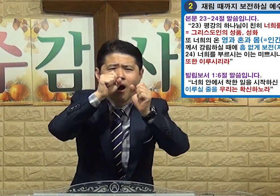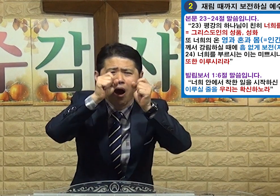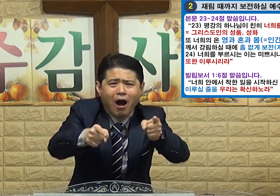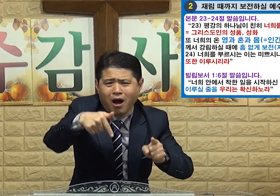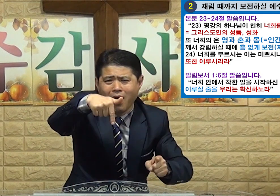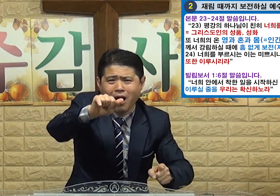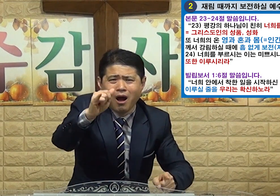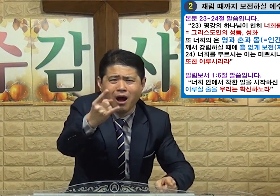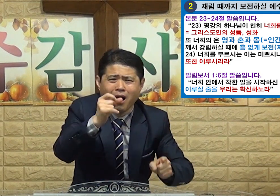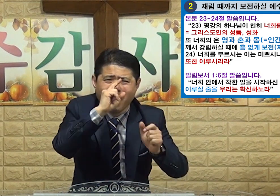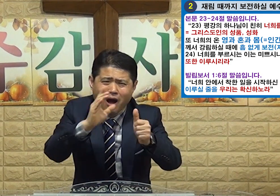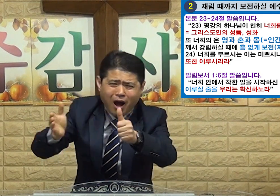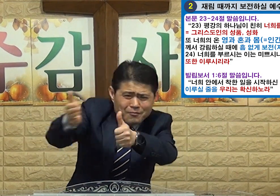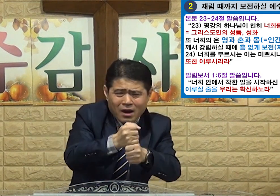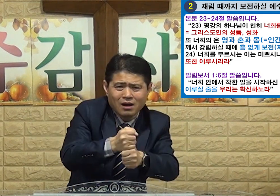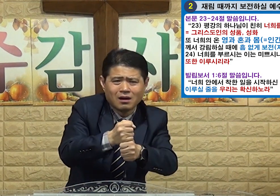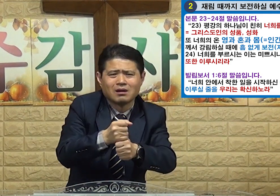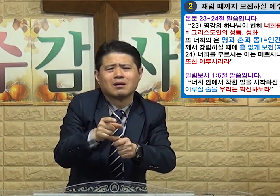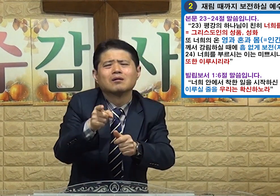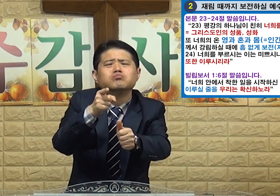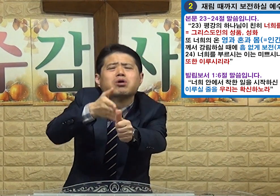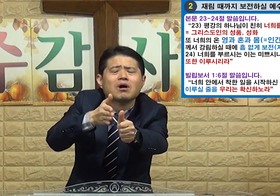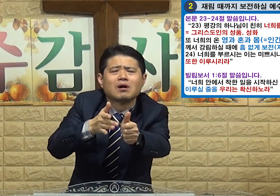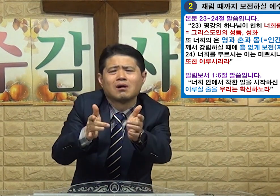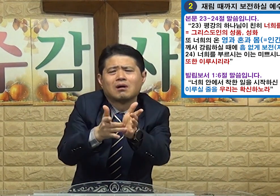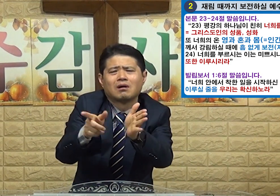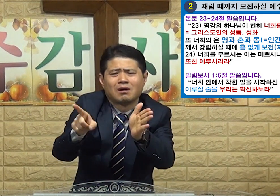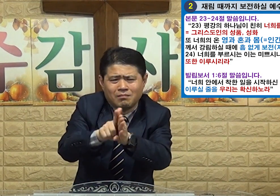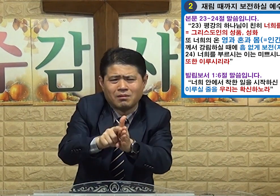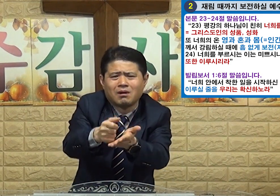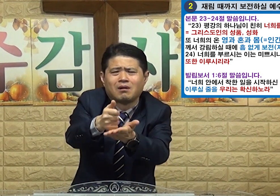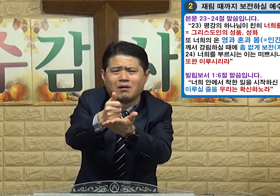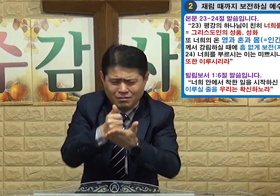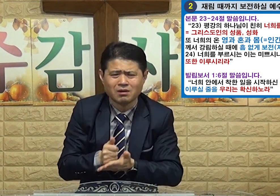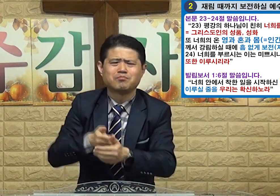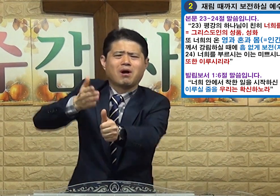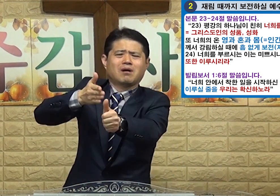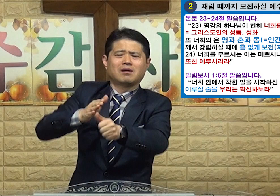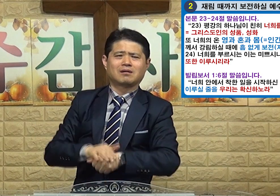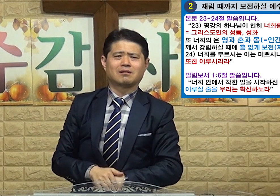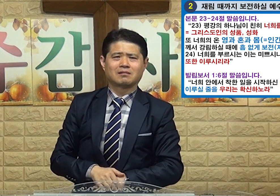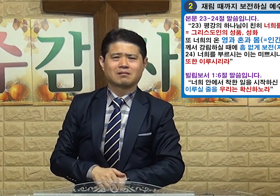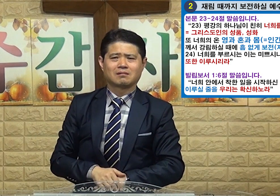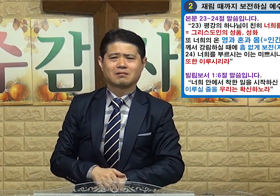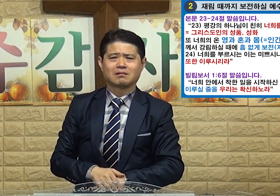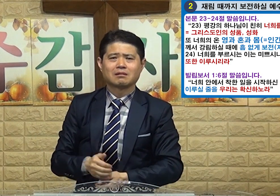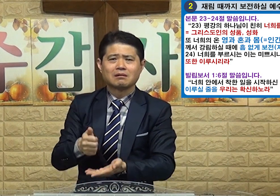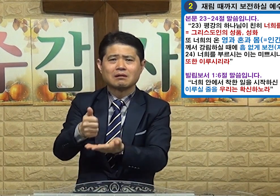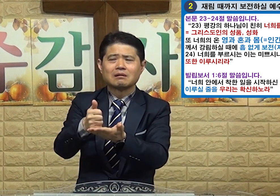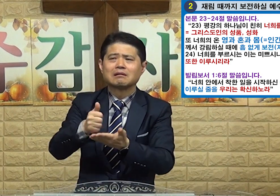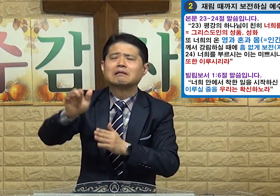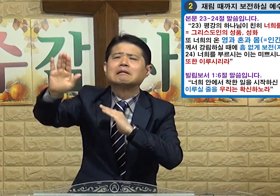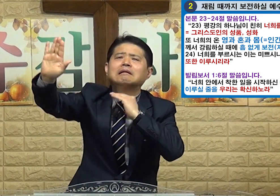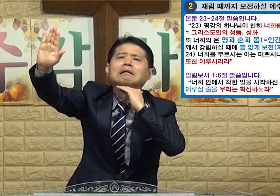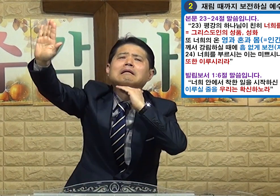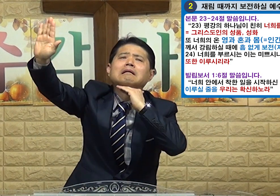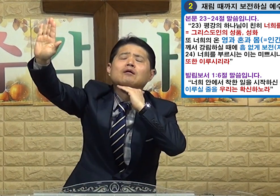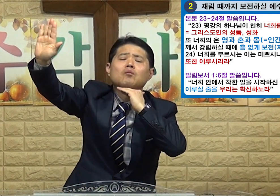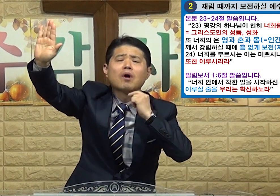언제 올지 모르는데 그 기회를 잡아야 되는 것이 아닙니까? 예수님을 우리 마음 안에 초대해 주시길